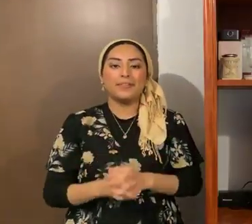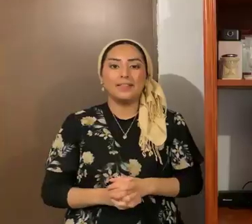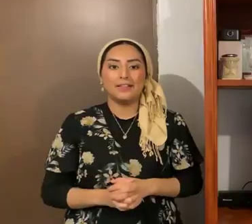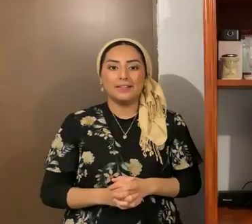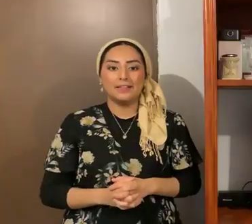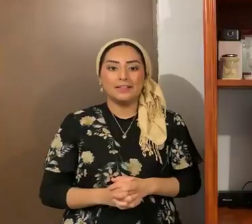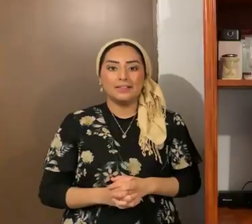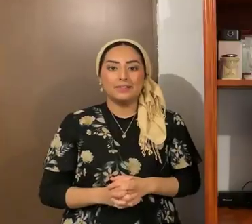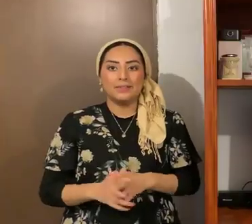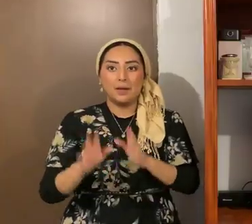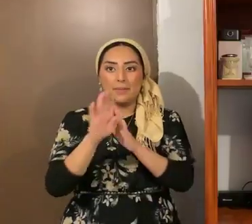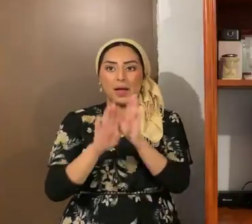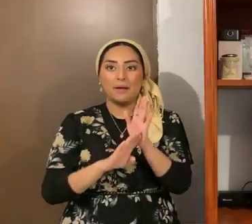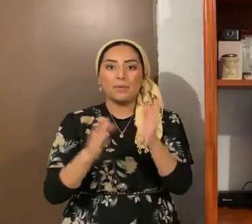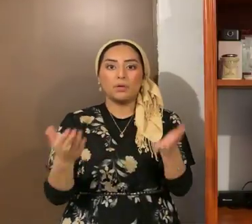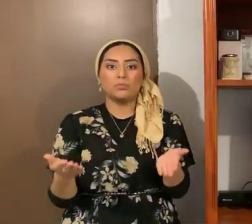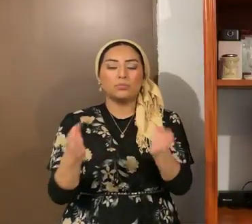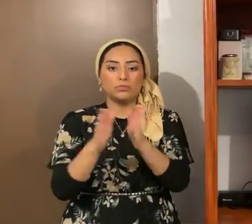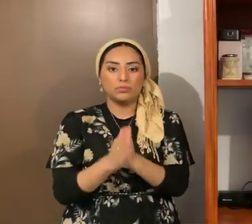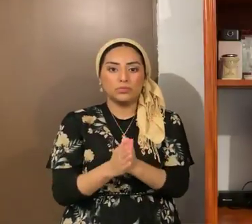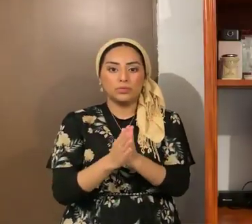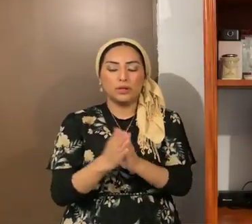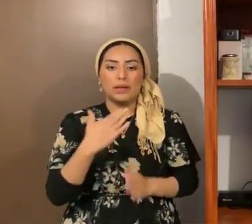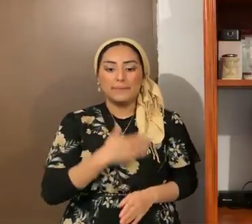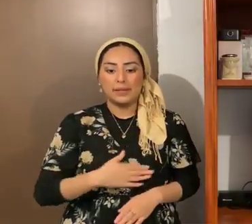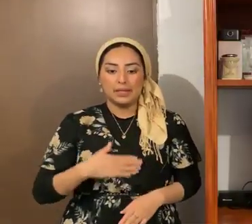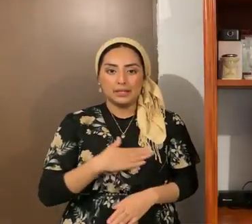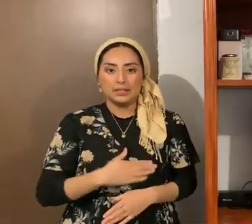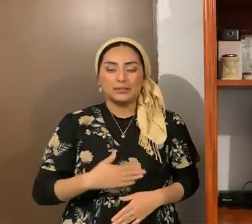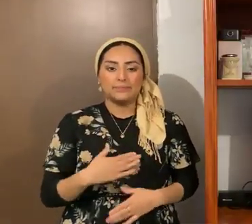Tanaj, cierren sus apuntes.